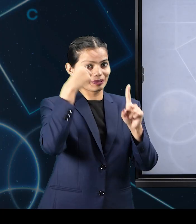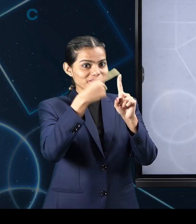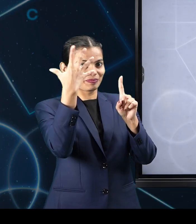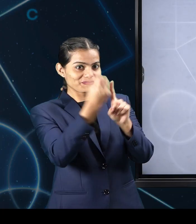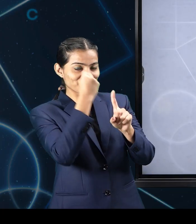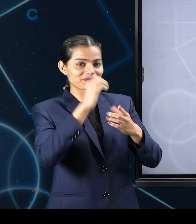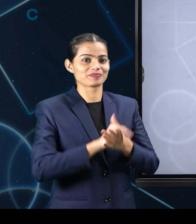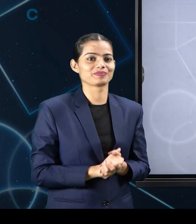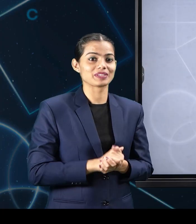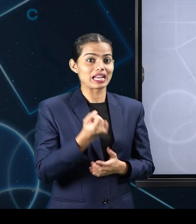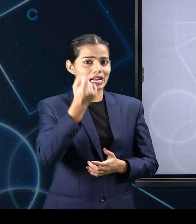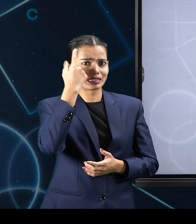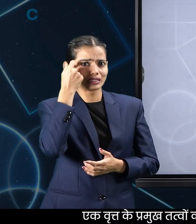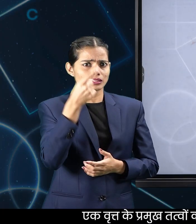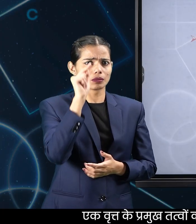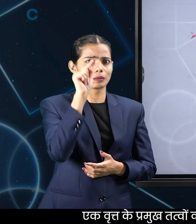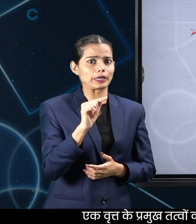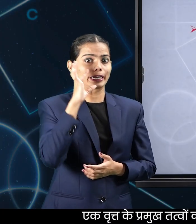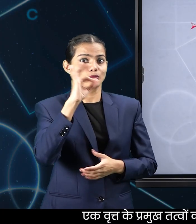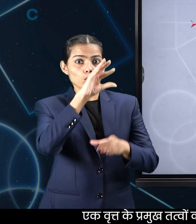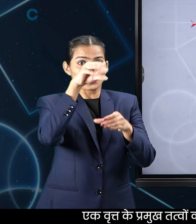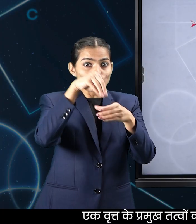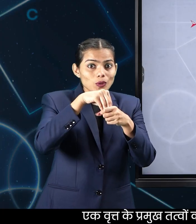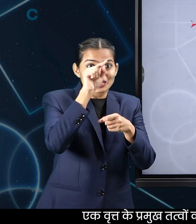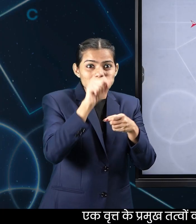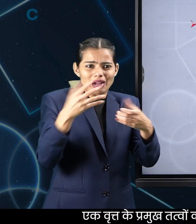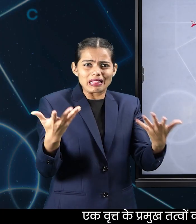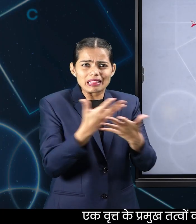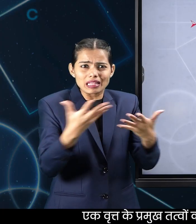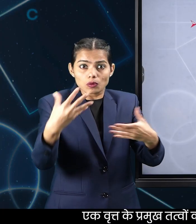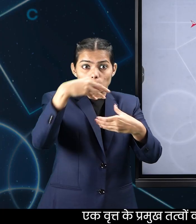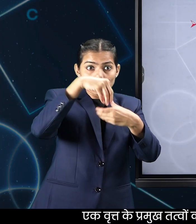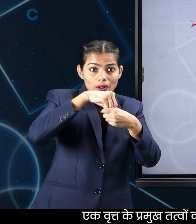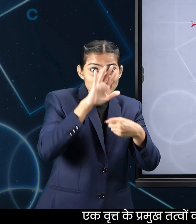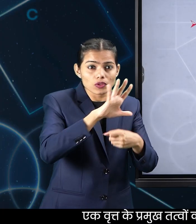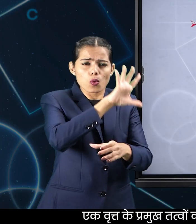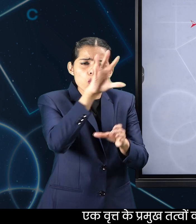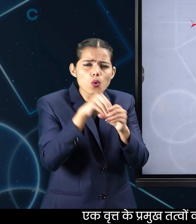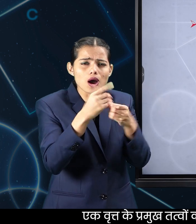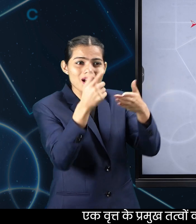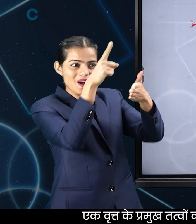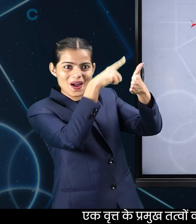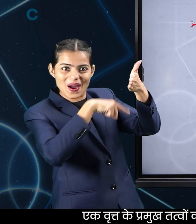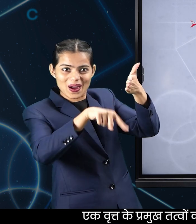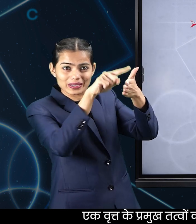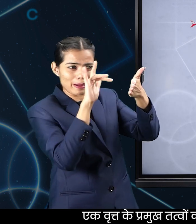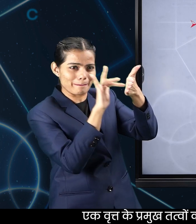सीखने के परिणाम 1. एक वृत्त के प्रमुख तत्वों को समझें, जिसमें केंद्र,